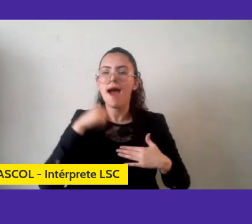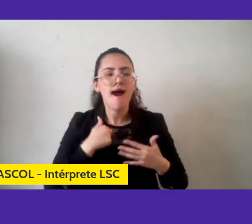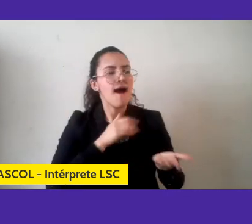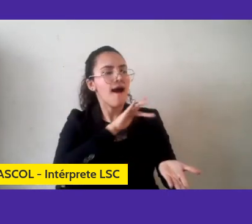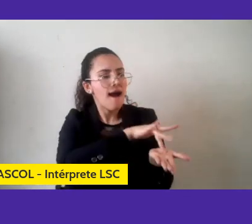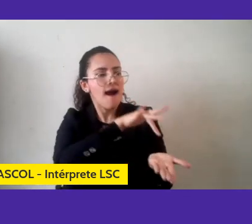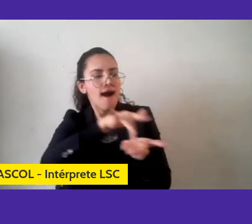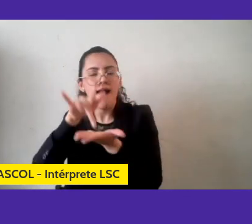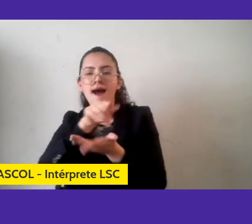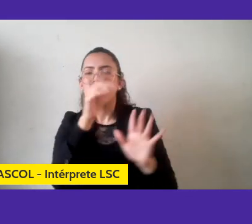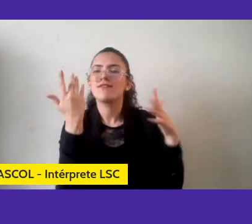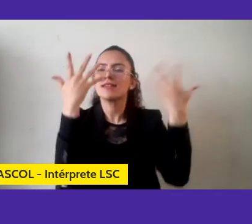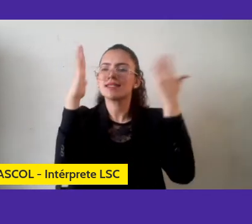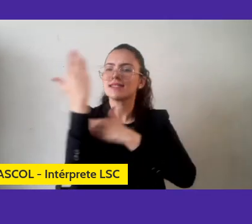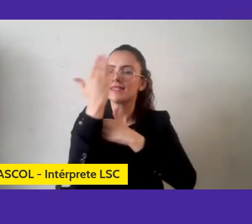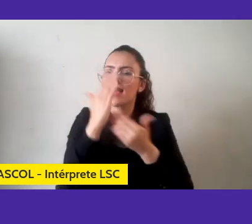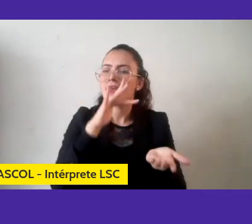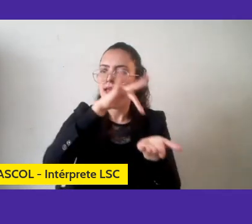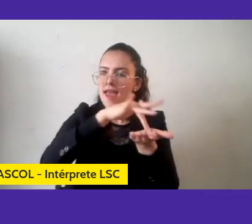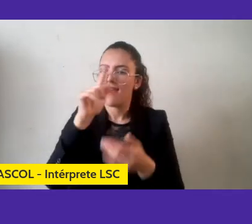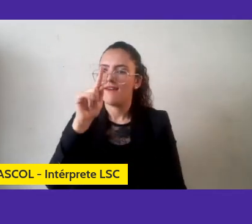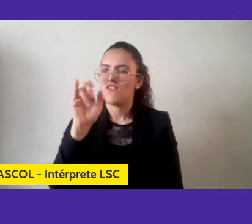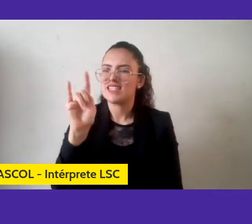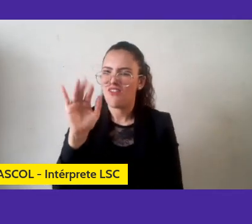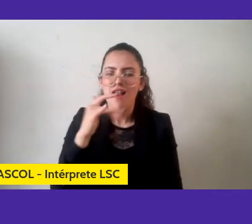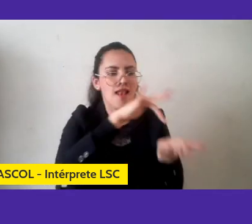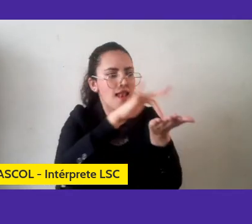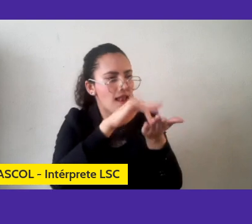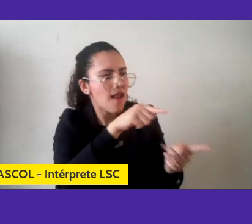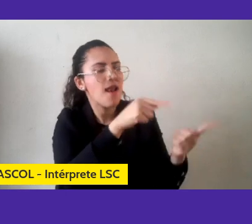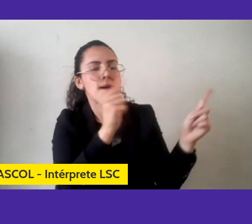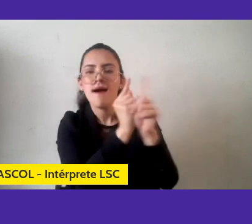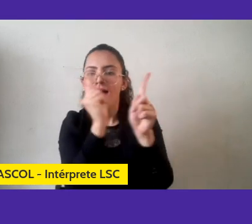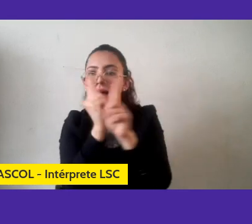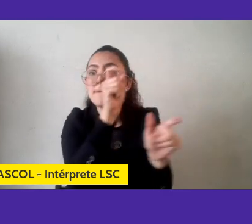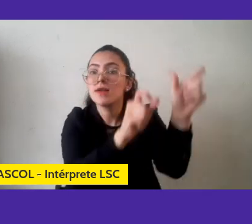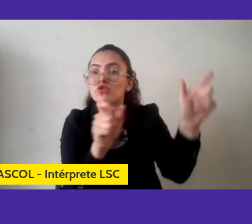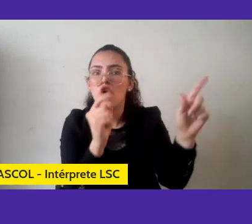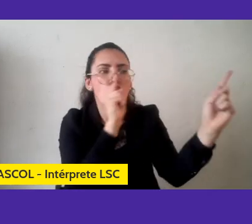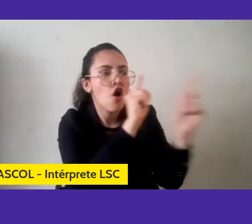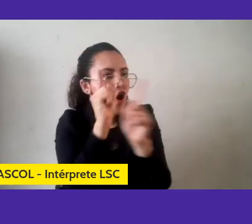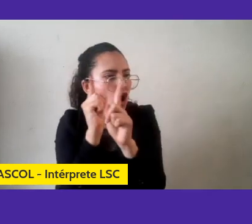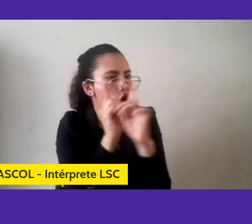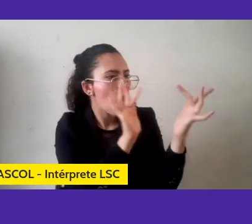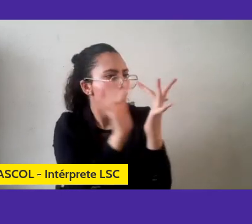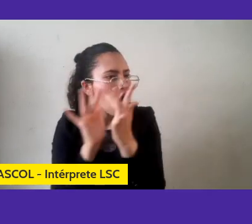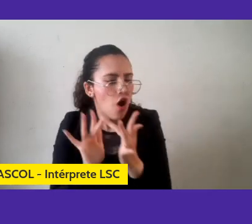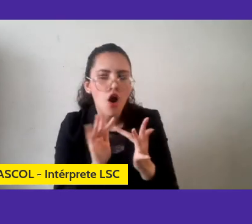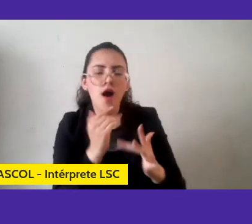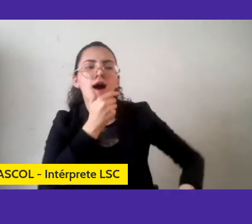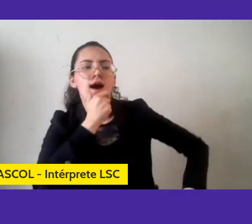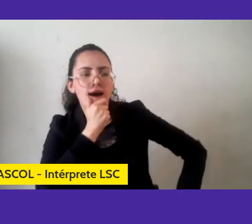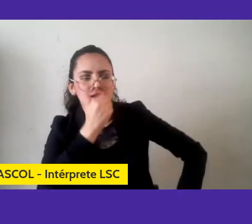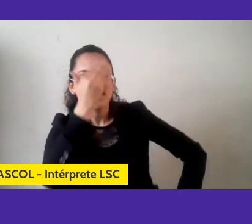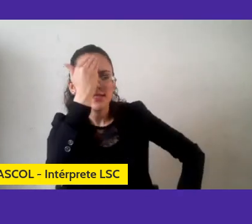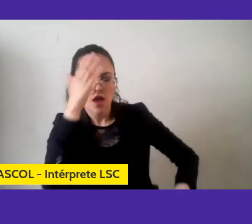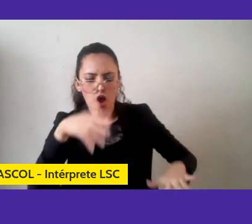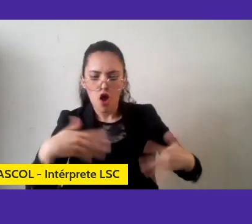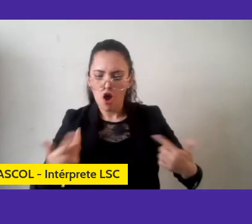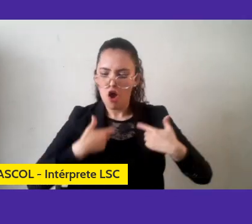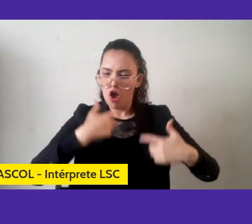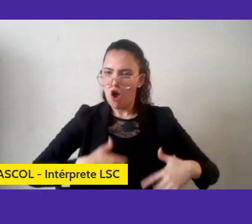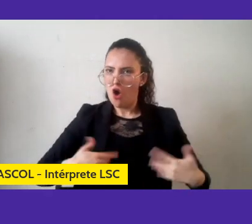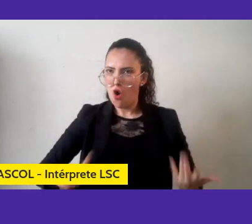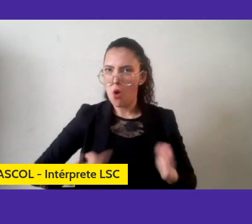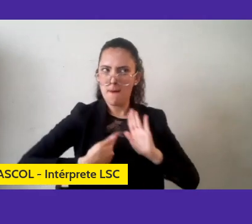gente, porque hablaba con mucha gente, porque empezaba a conocer el mercado, cómo presentarlo, de qué manera, cómo pitchear un